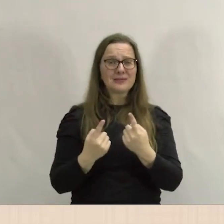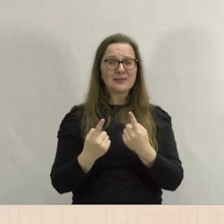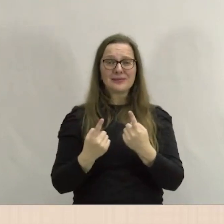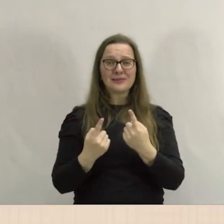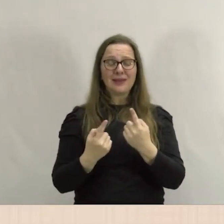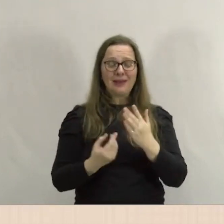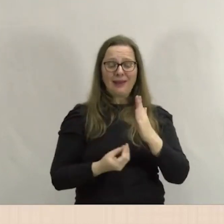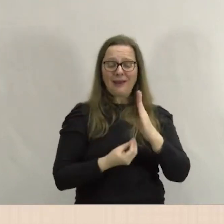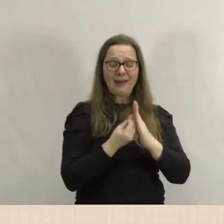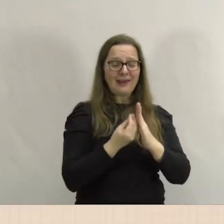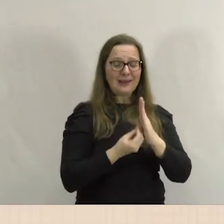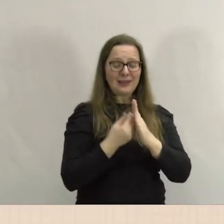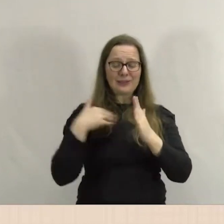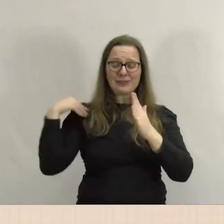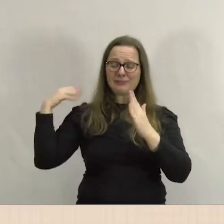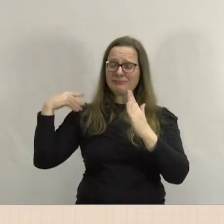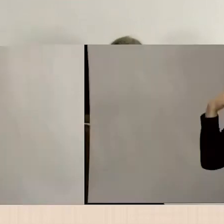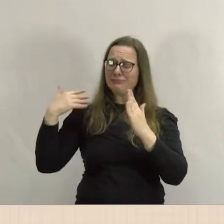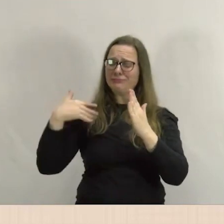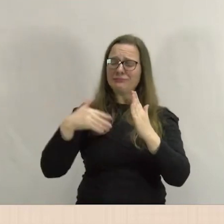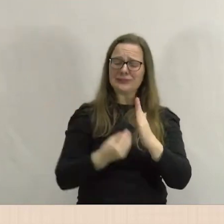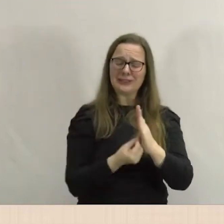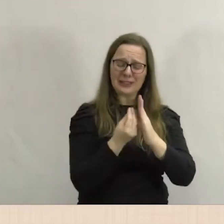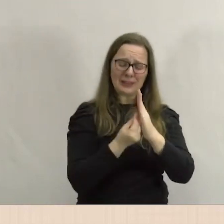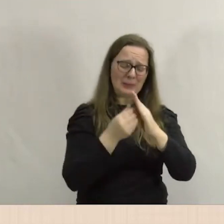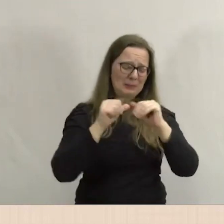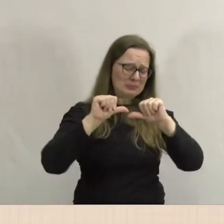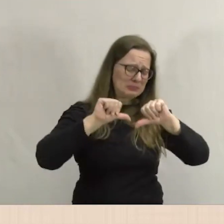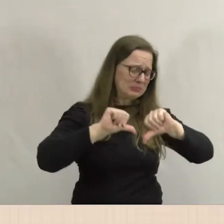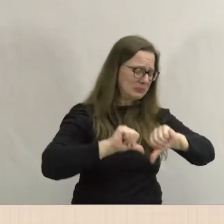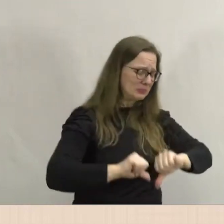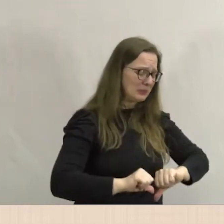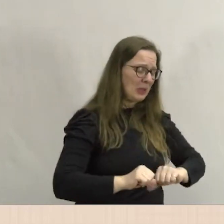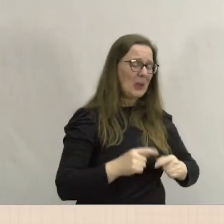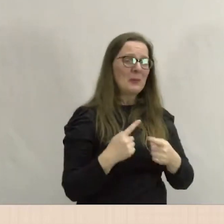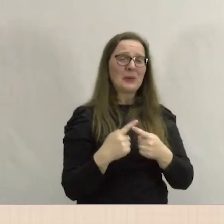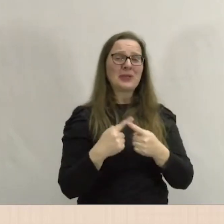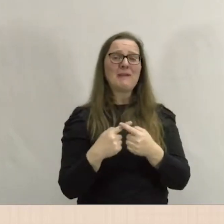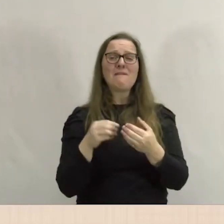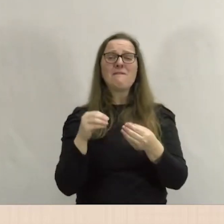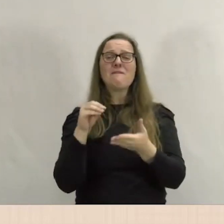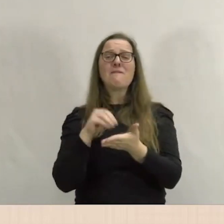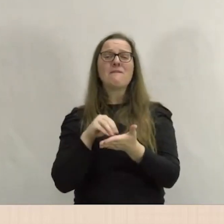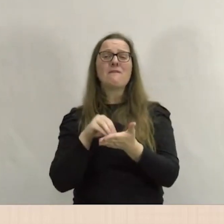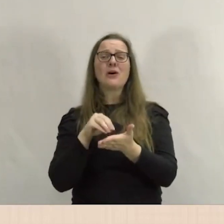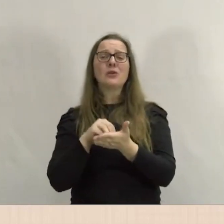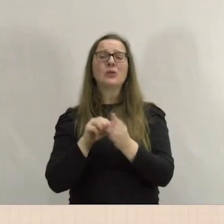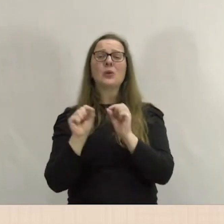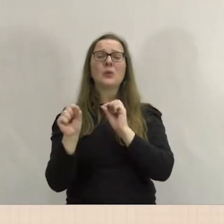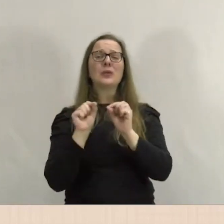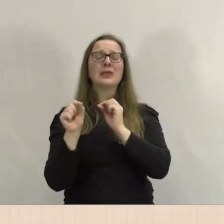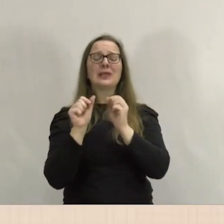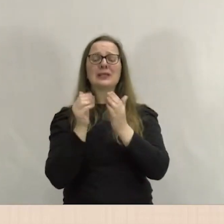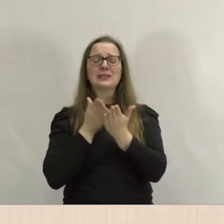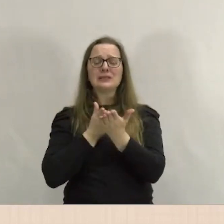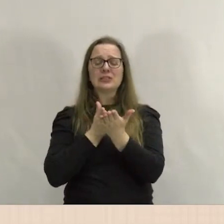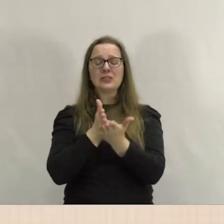As igrejas não têm mais rumo, não têm direção. Olha que coisa preciosa que nós temos hoje.